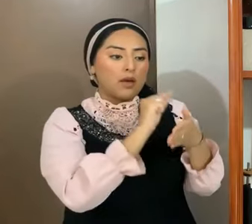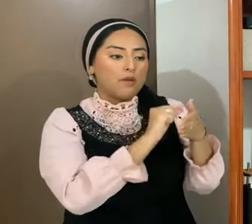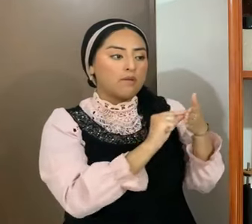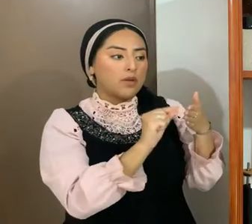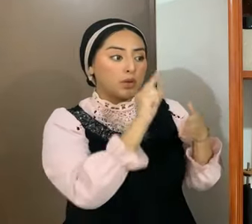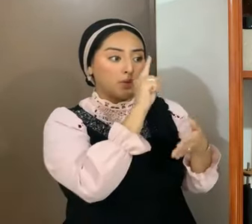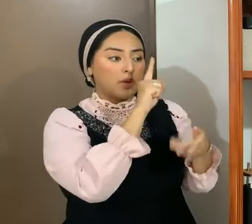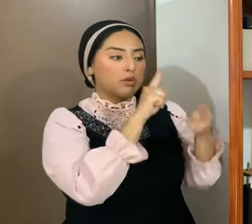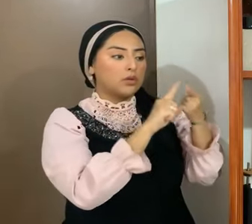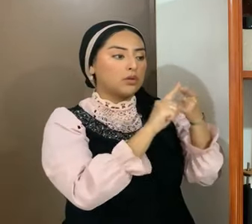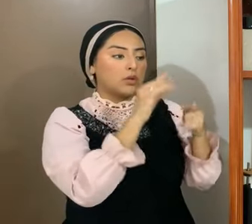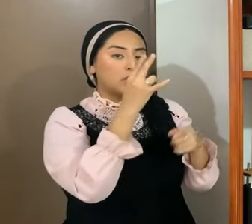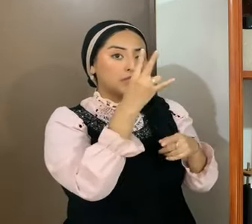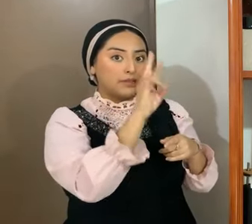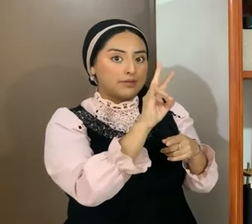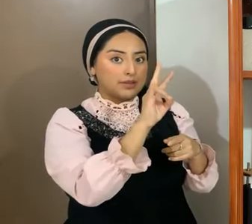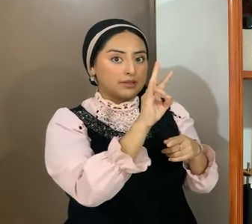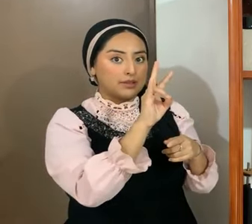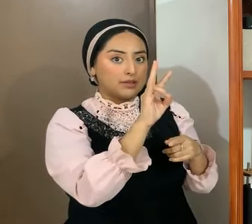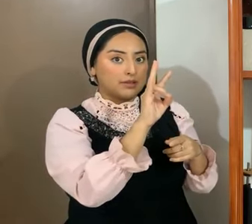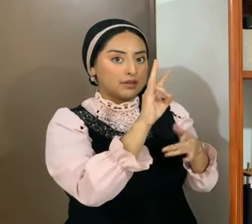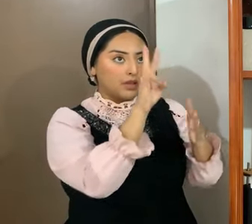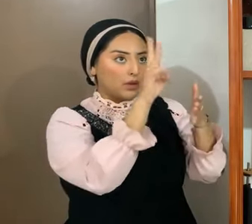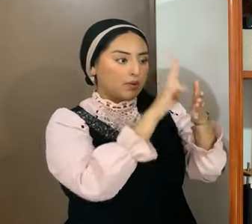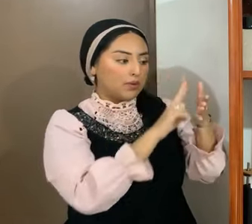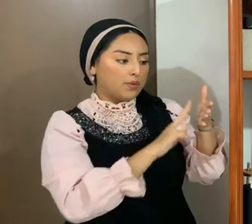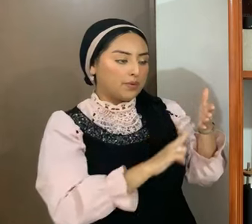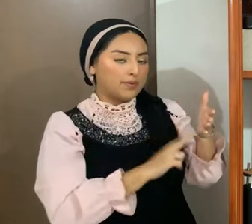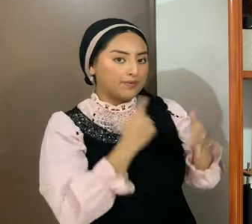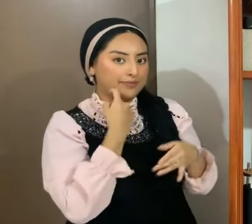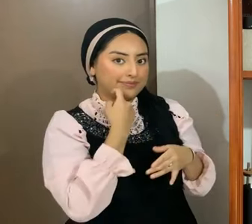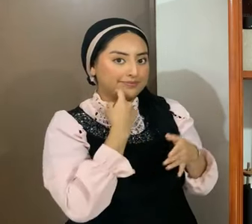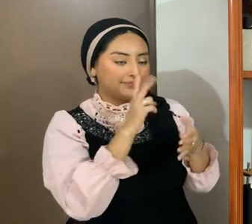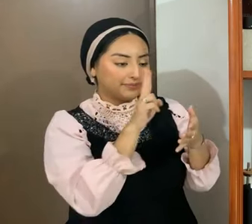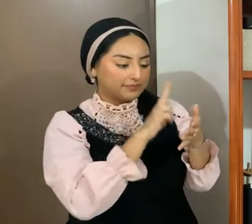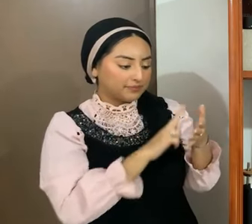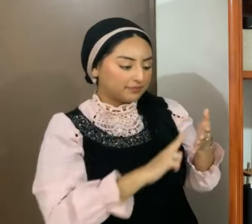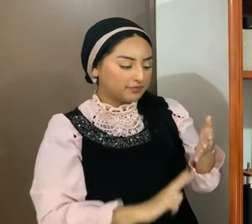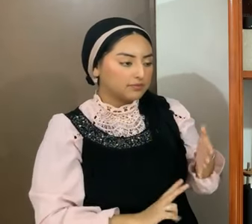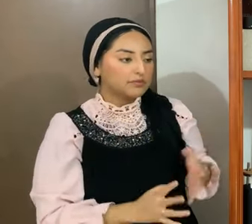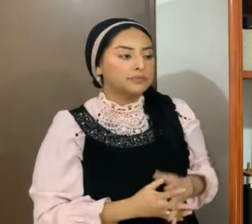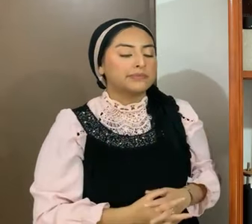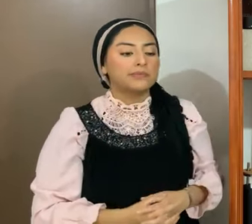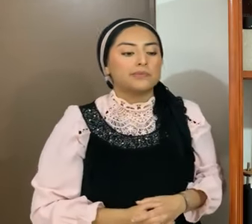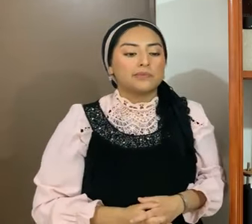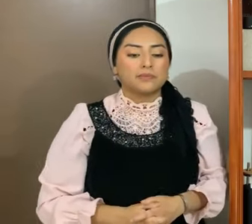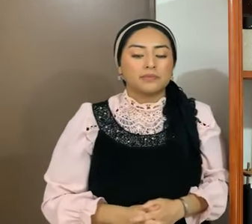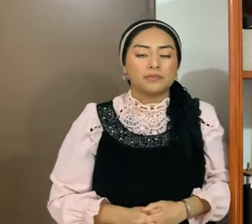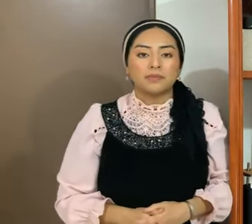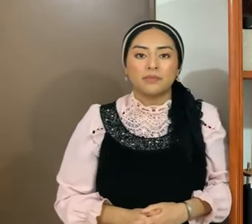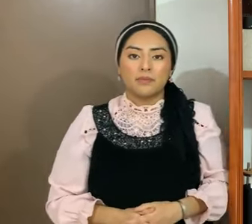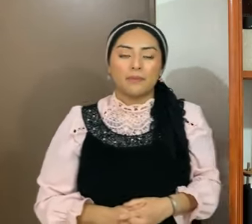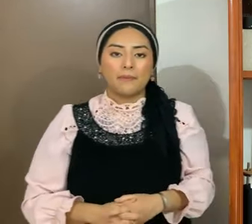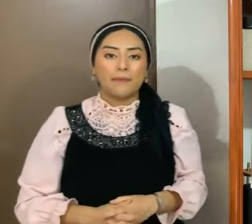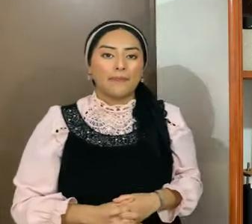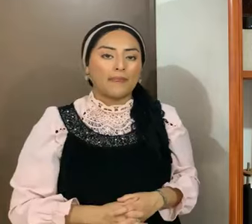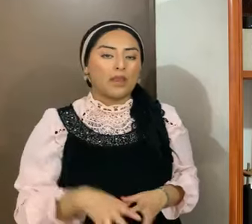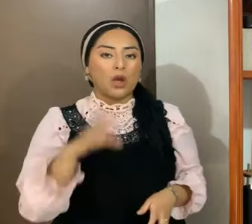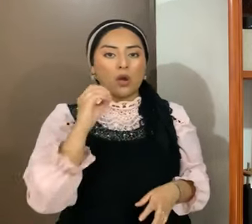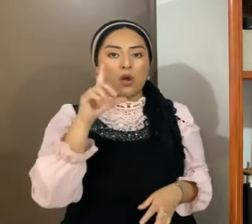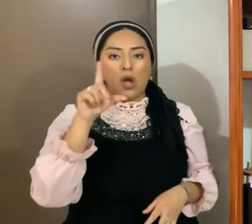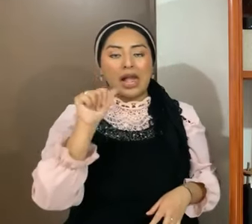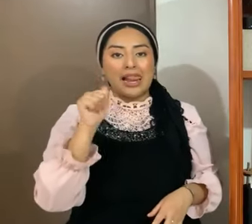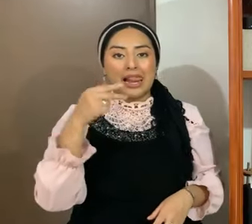el 17, que es lo que acabamos de leer. Levítico 1, del verso 1 al 17.